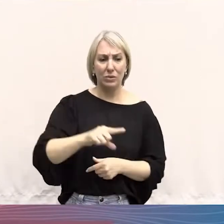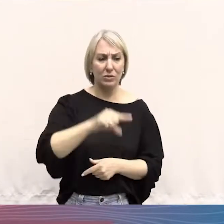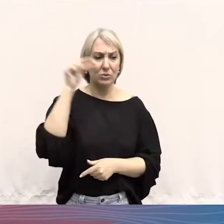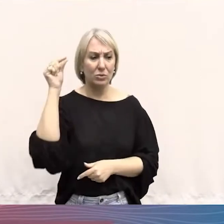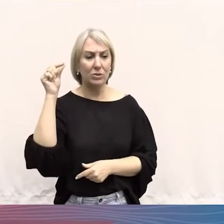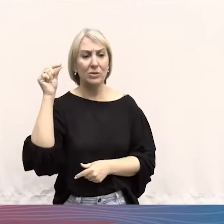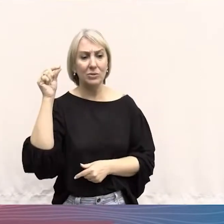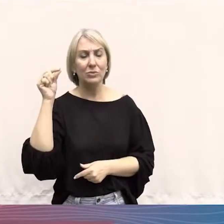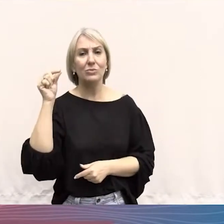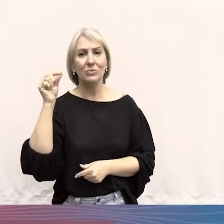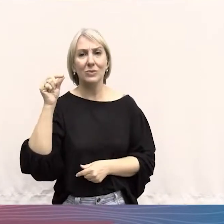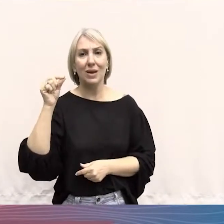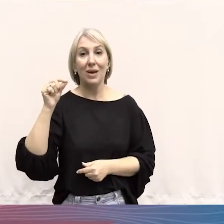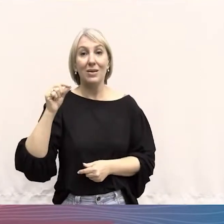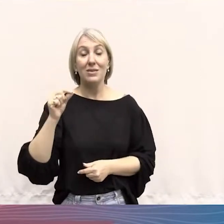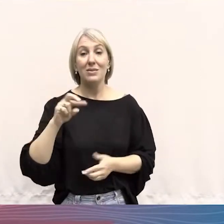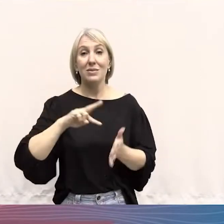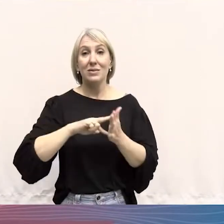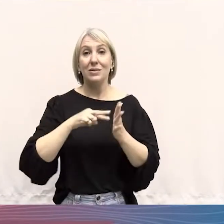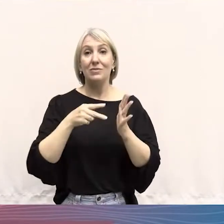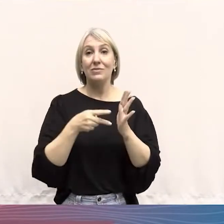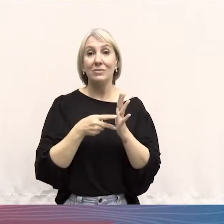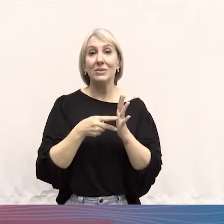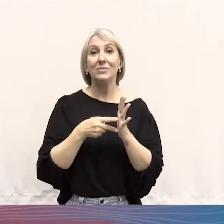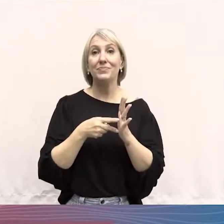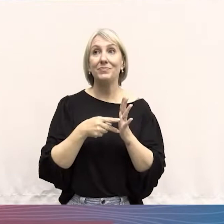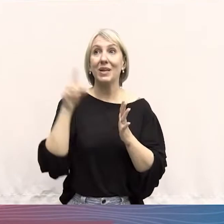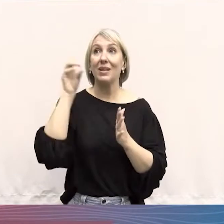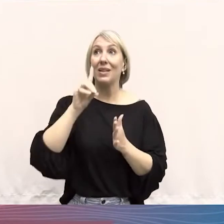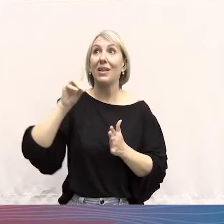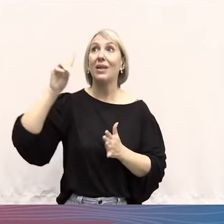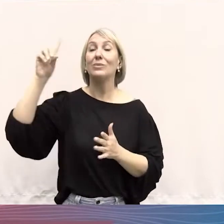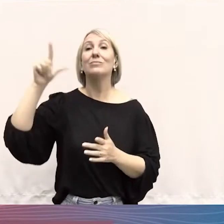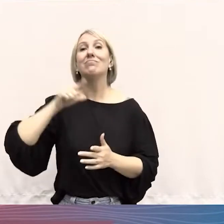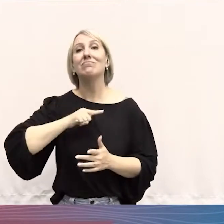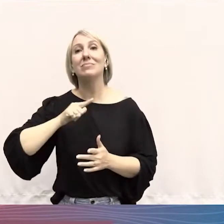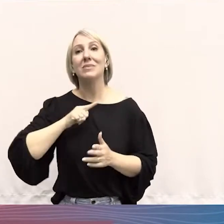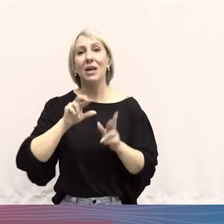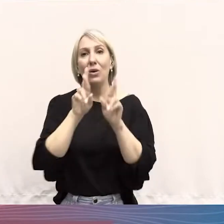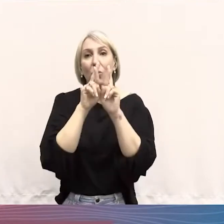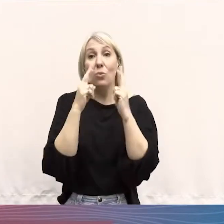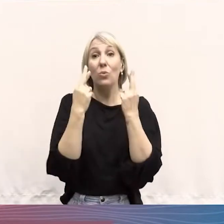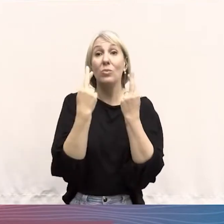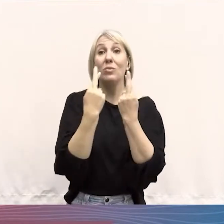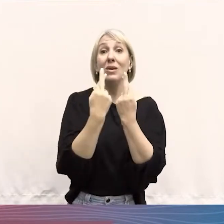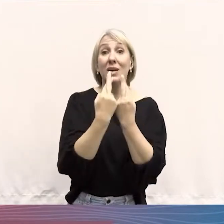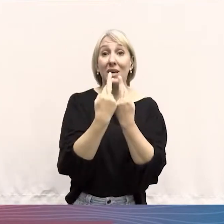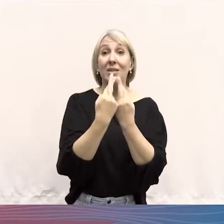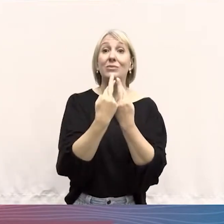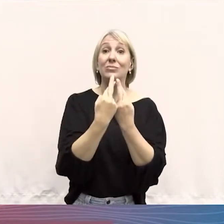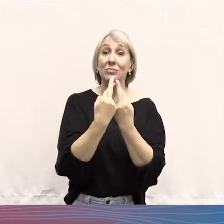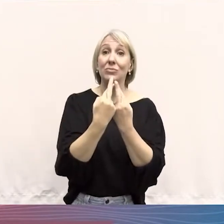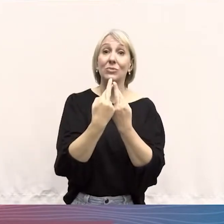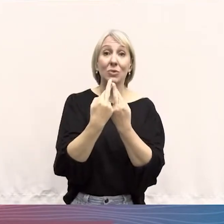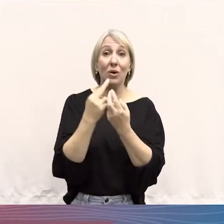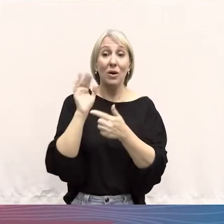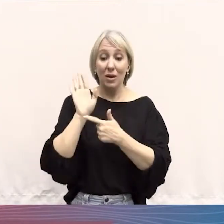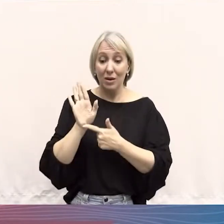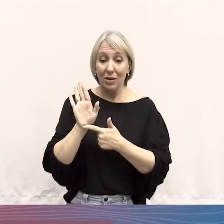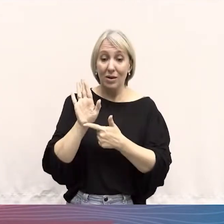Senhor. Significa que Deus tem um reino que o representa aqui na